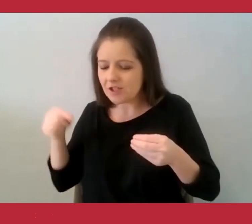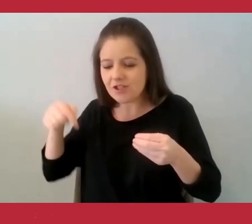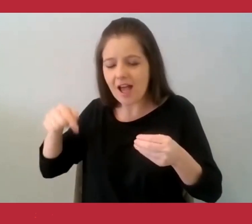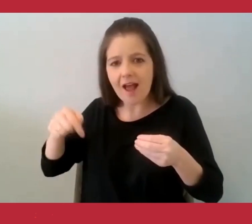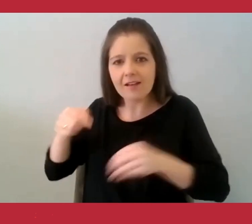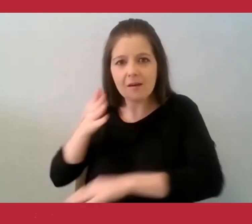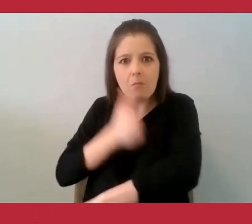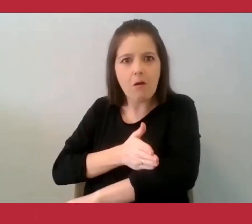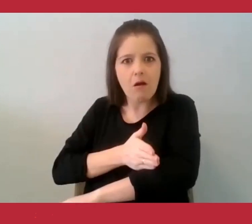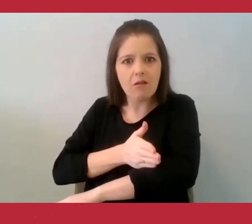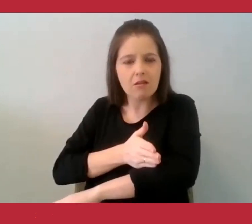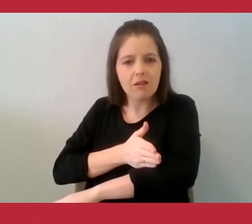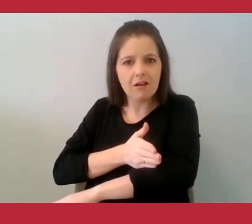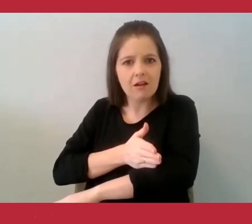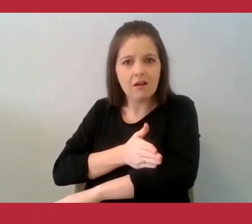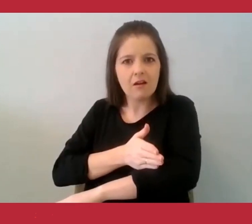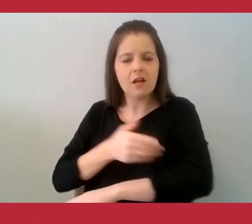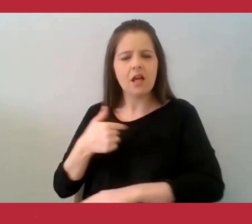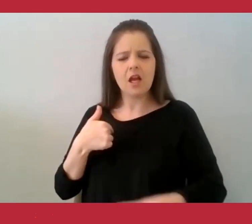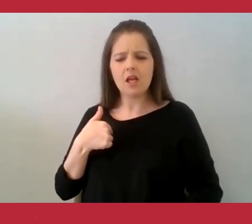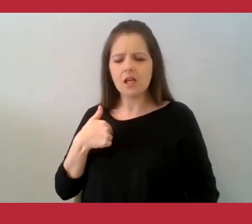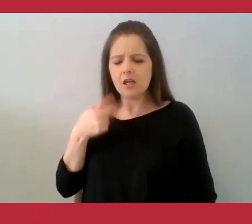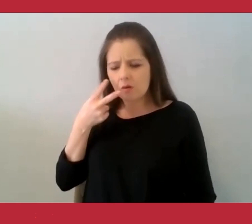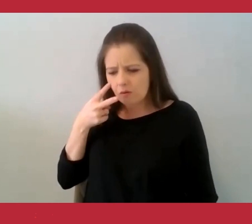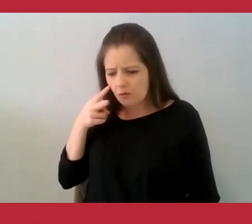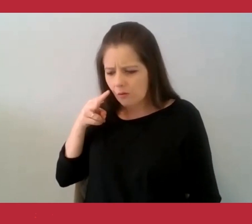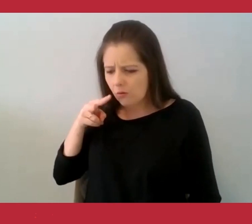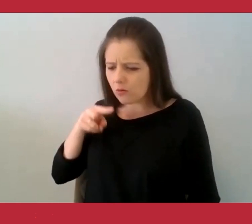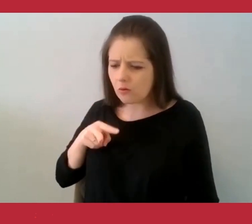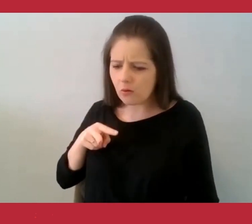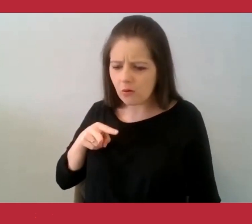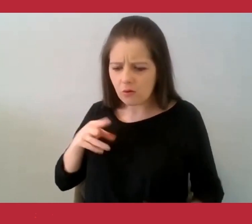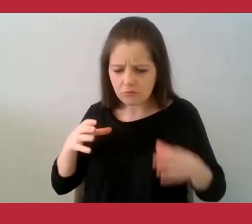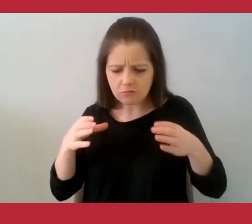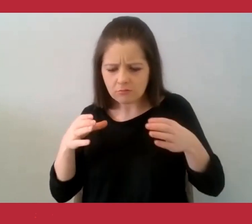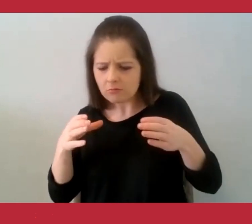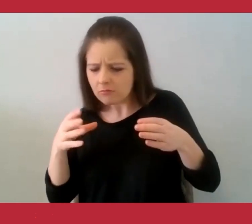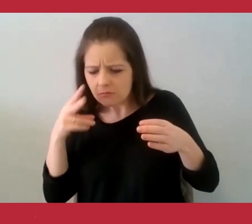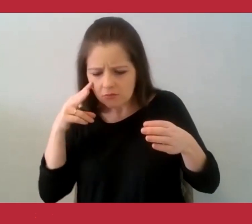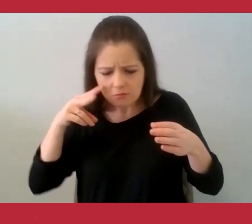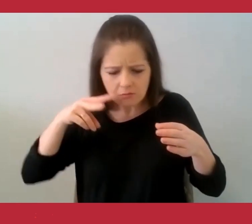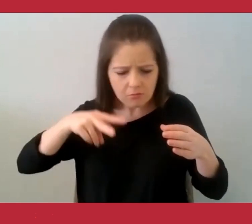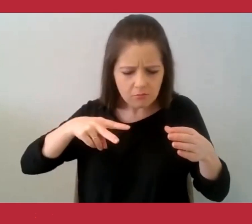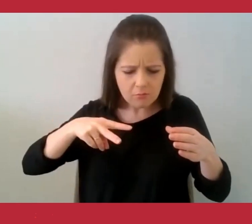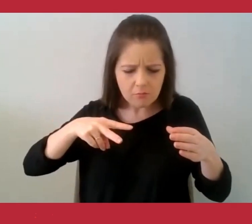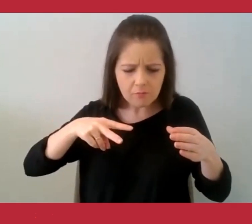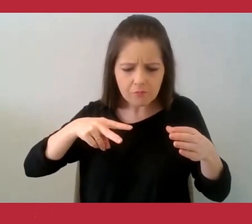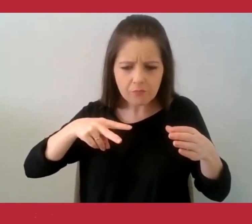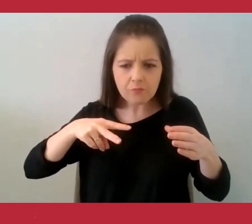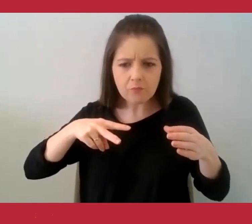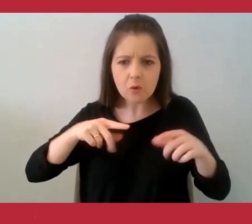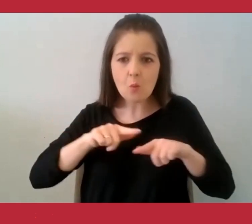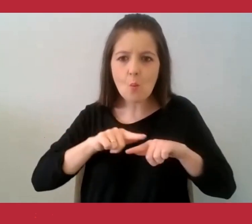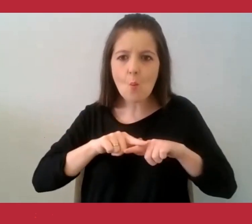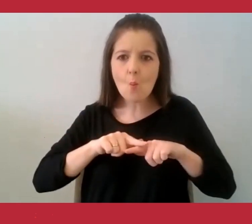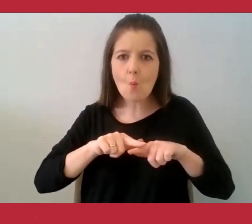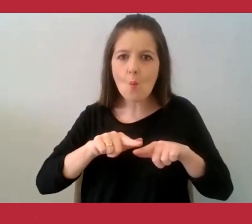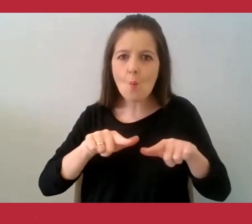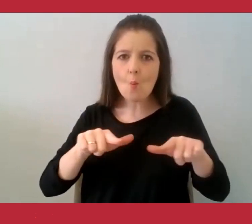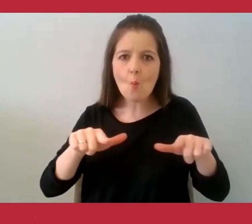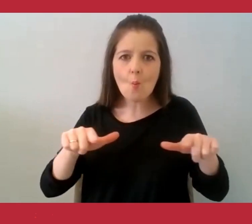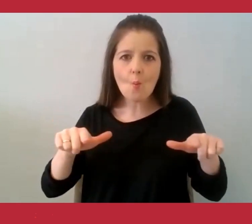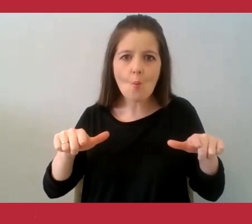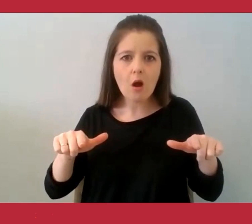avô. Ele chegou lá, olhou e viu que a bota estava vazia.